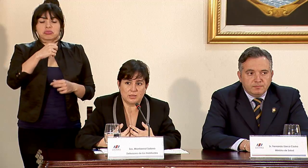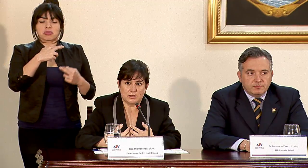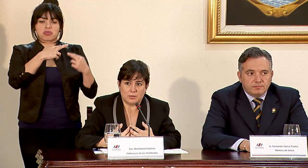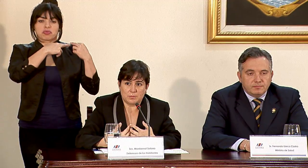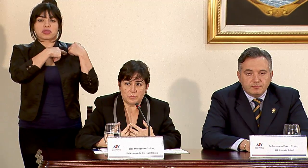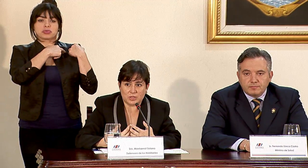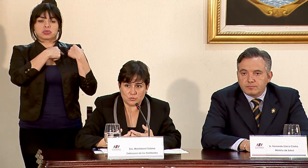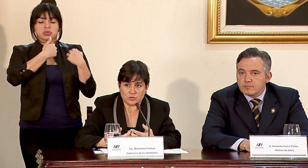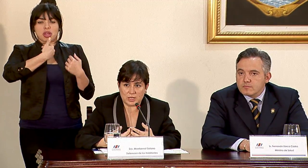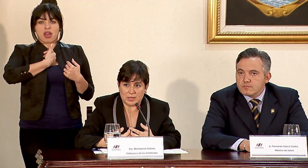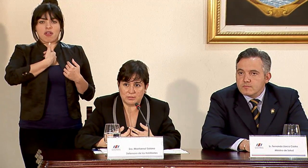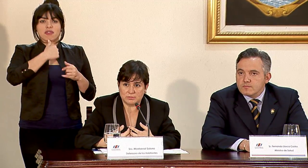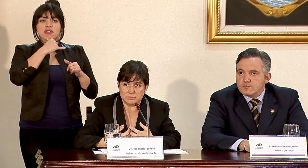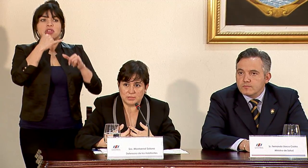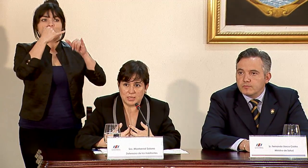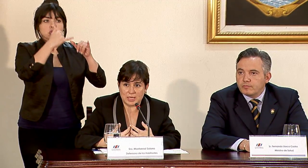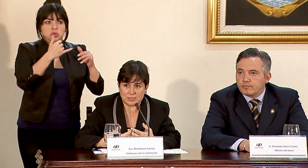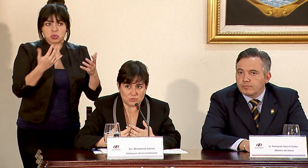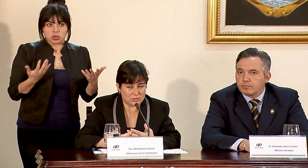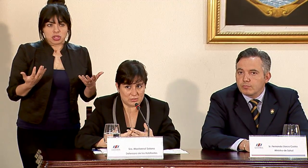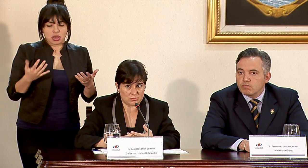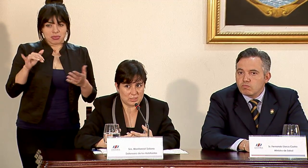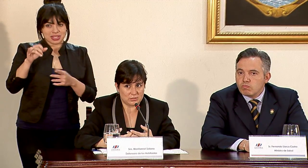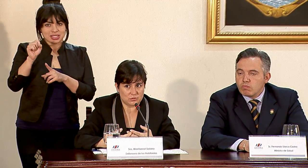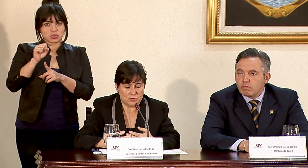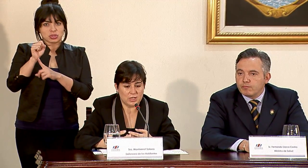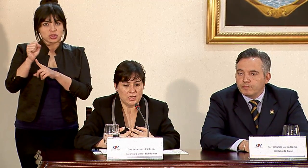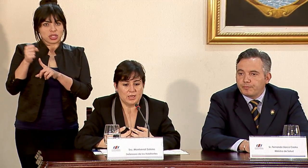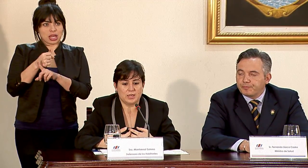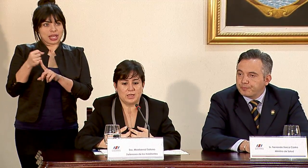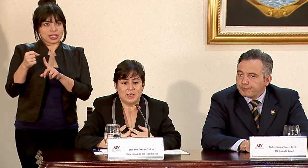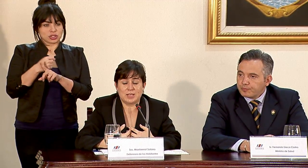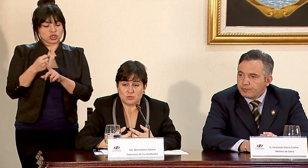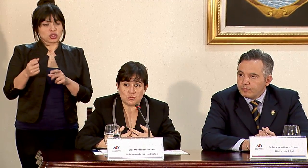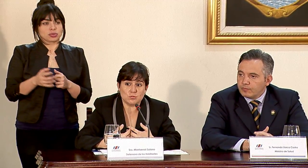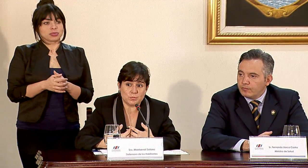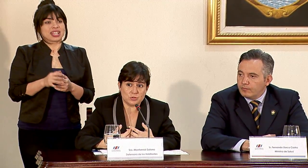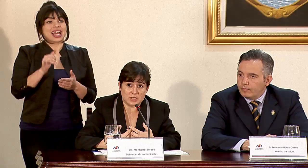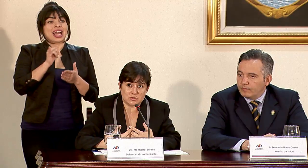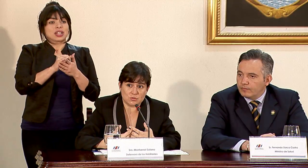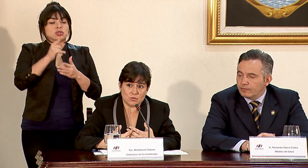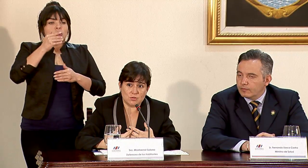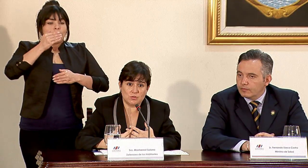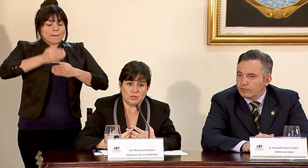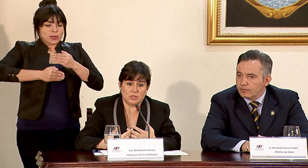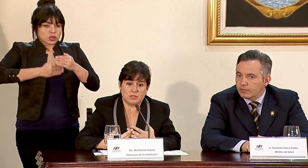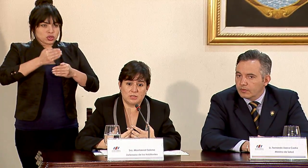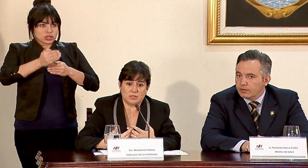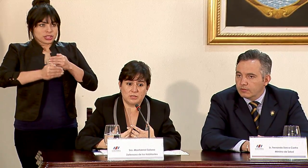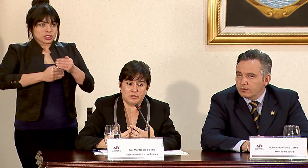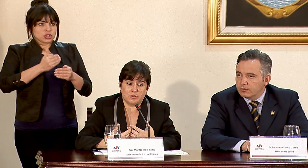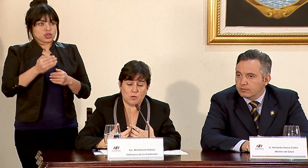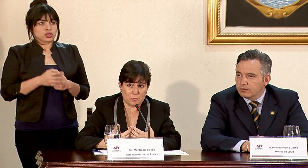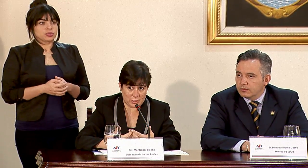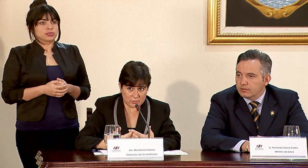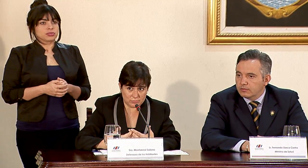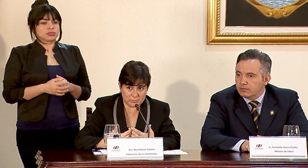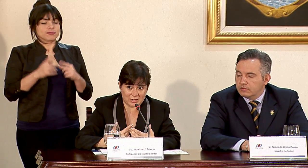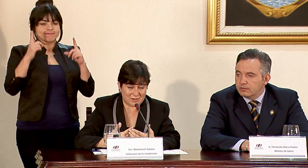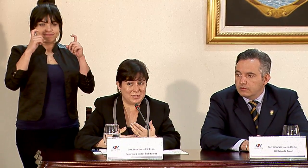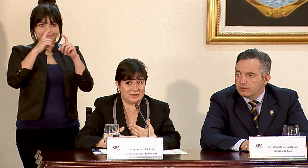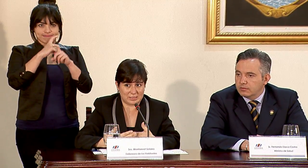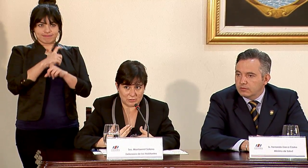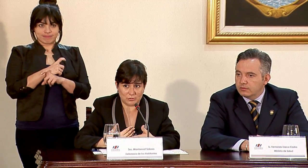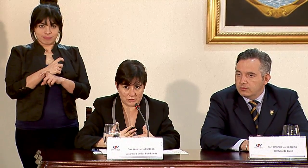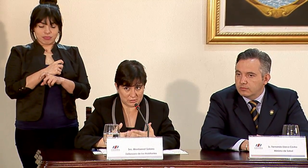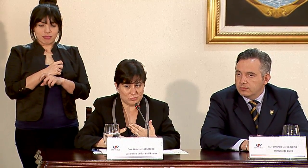denunciar estos casos de agresión. Esto es un proceso complejo,